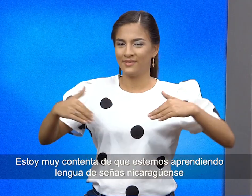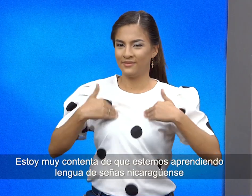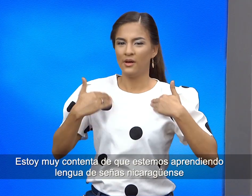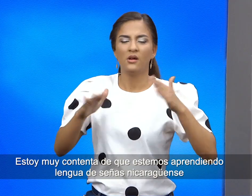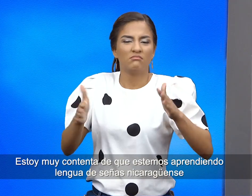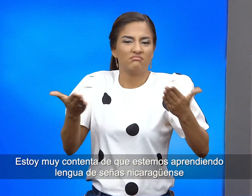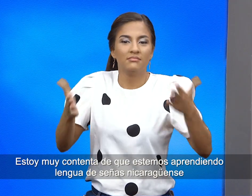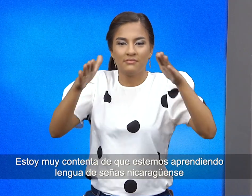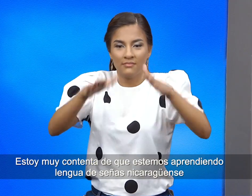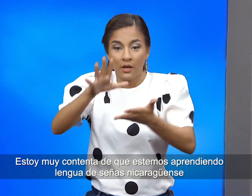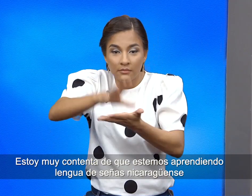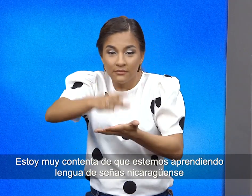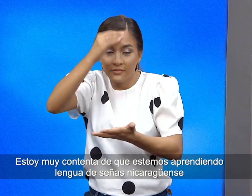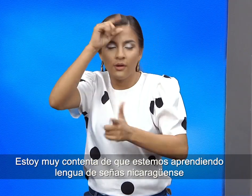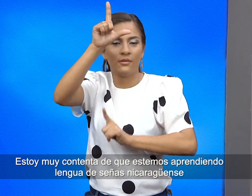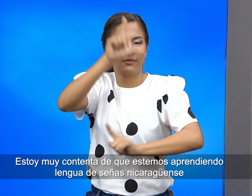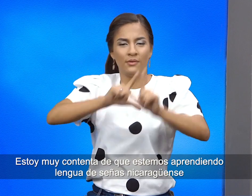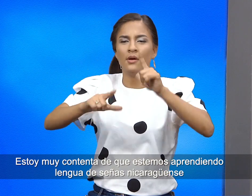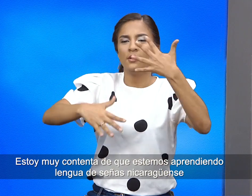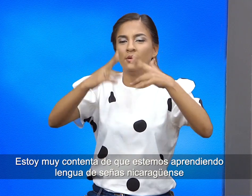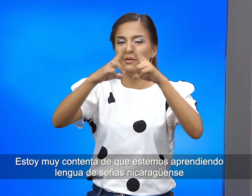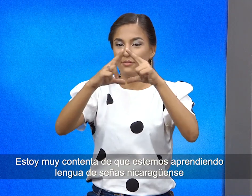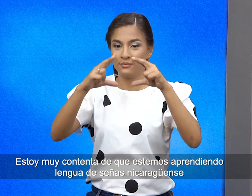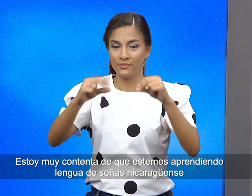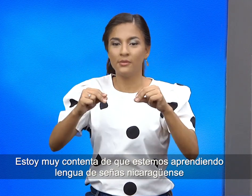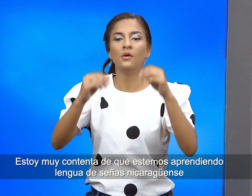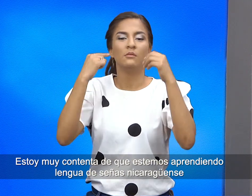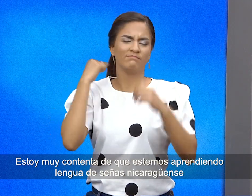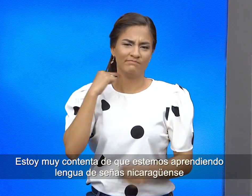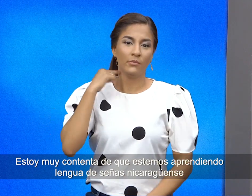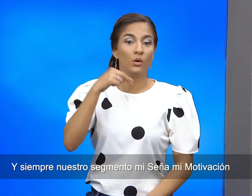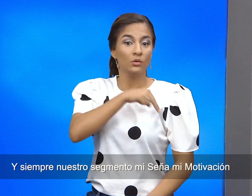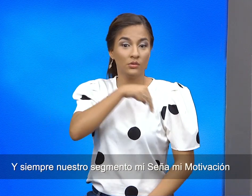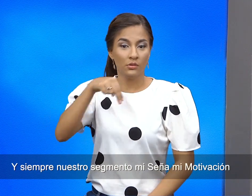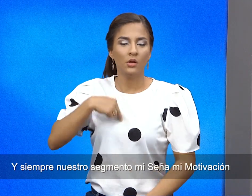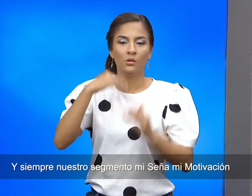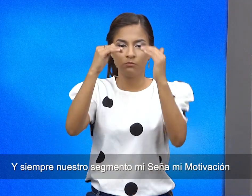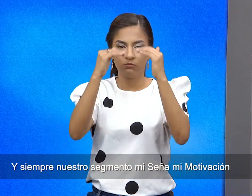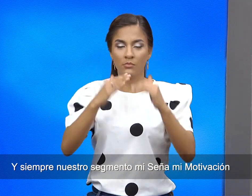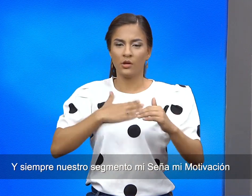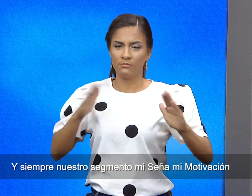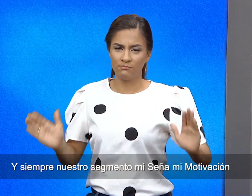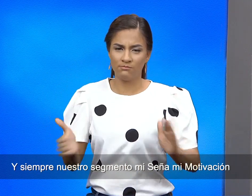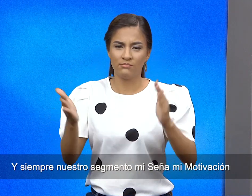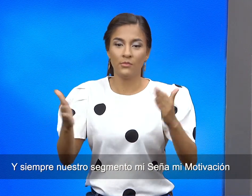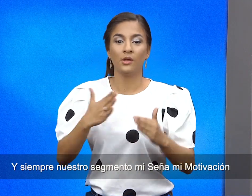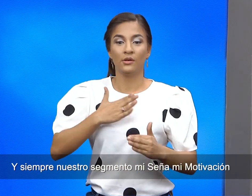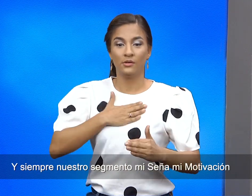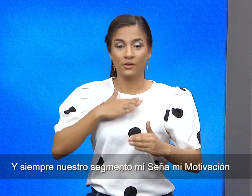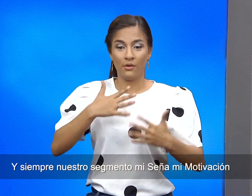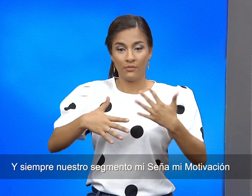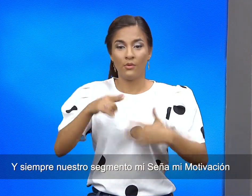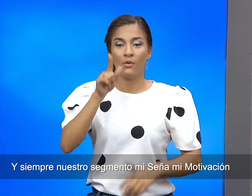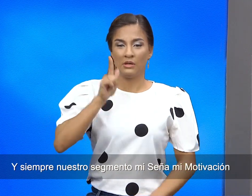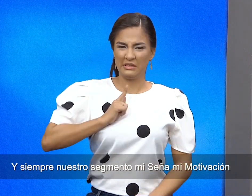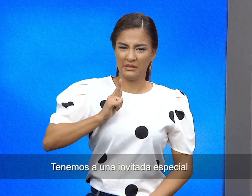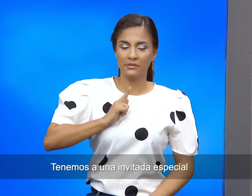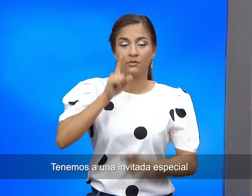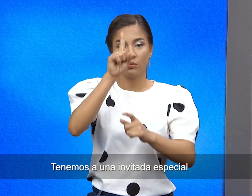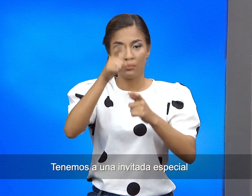Estoy muy contenta de que estemos aprendiendo lengua de señas nicaragüense y siempre en nuestro segmento Mi Seña, Mi Motivación, tenemos